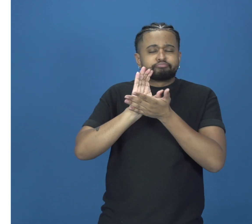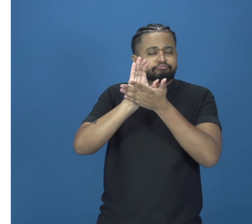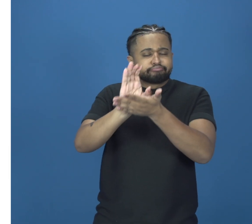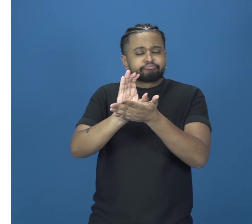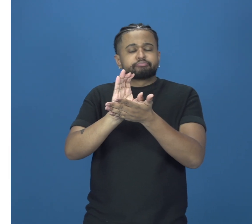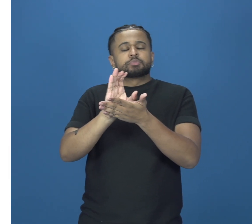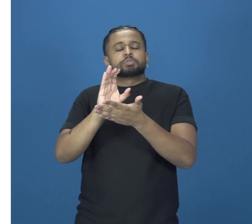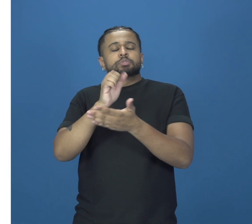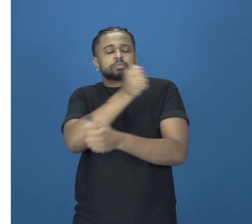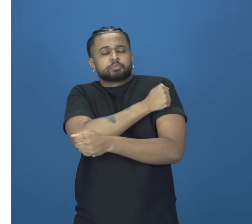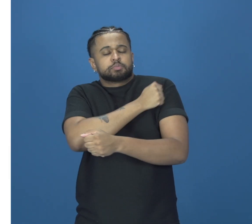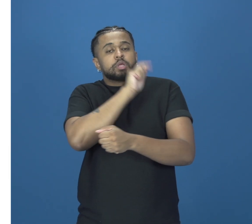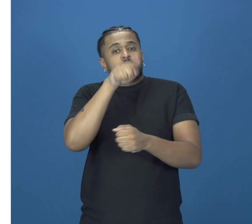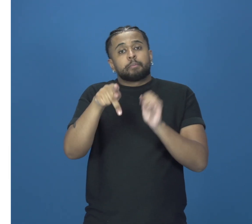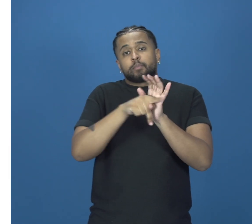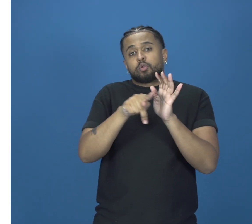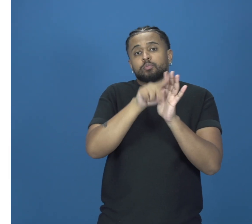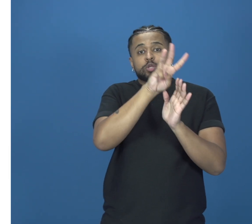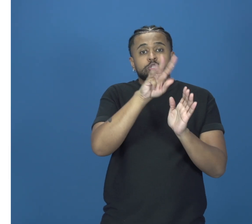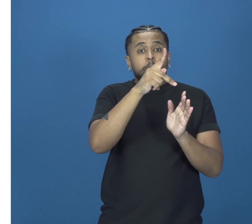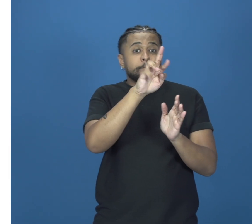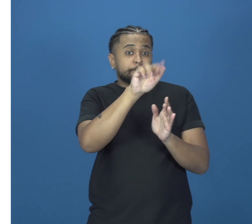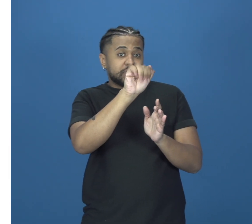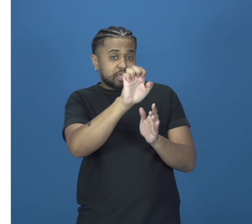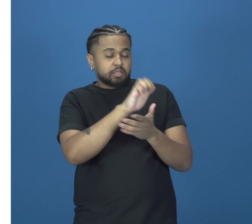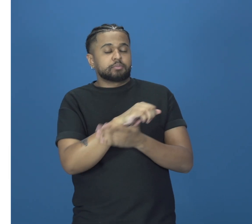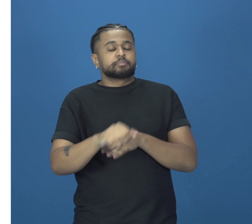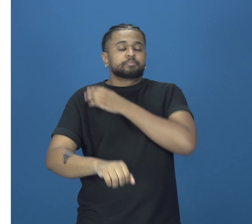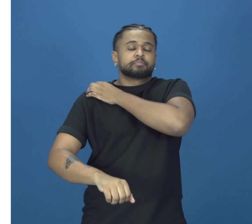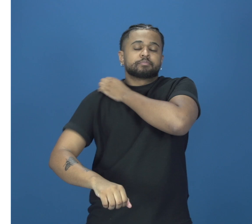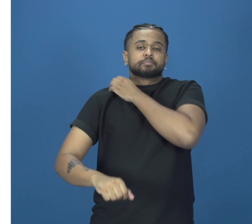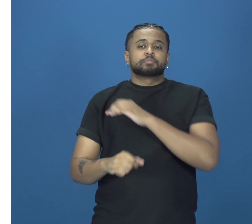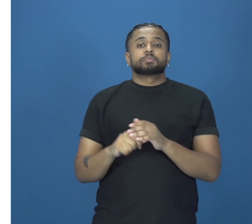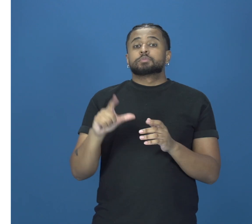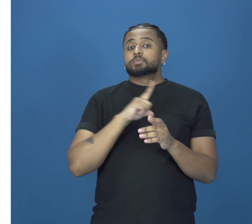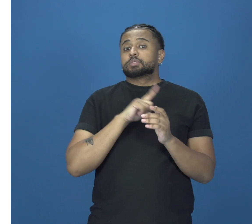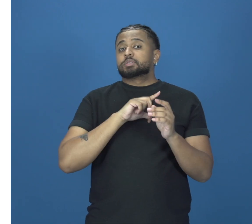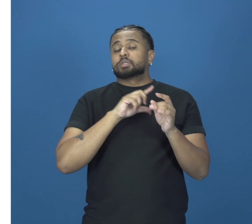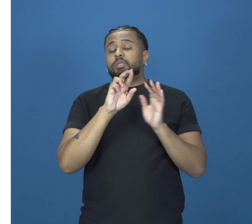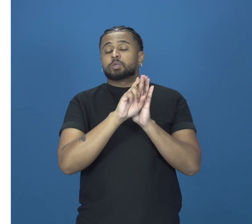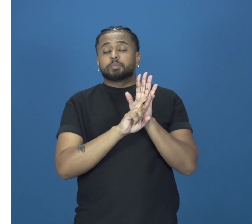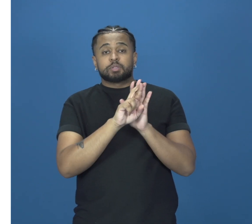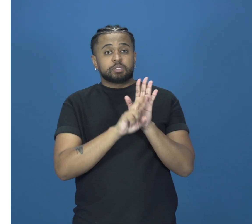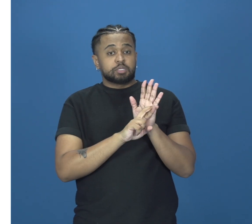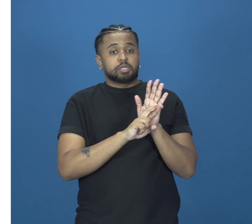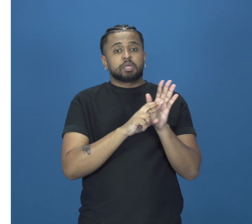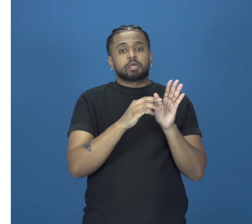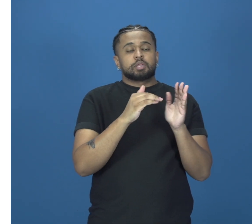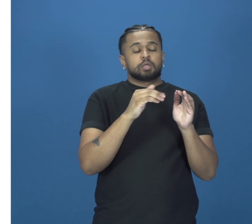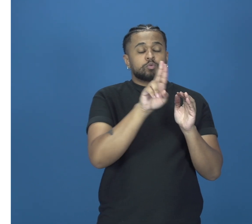pela Pró-Reitoria de Assuntos Estudantis, PRAE, estando sujeitos às regulamentações estabelecidas